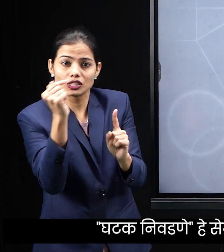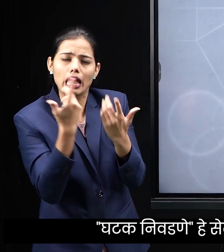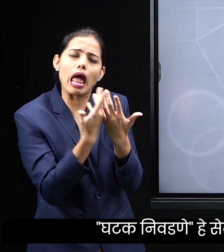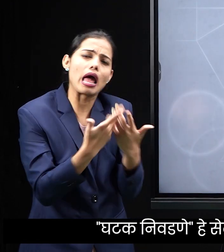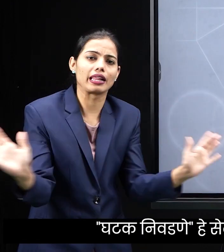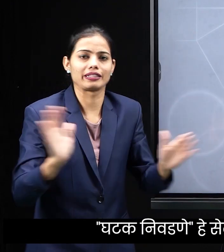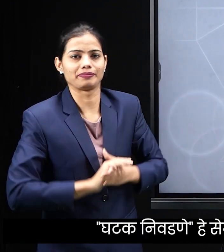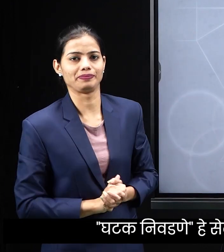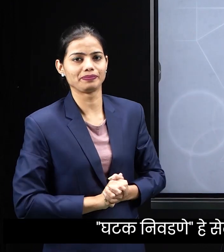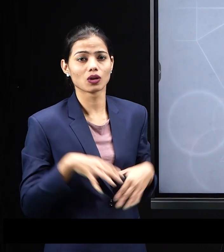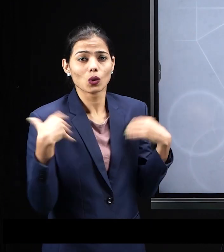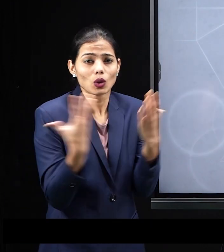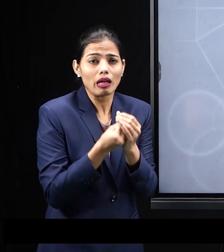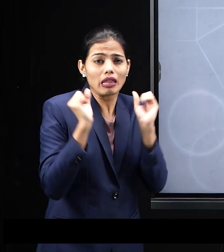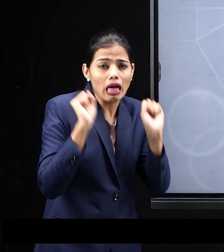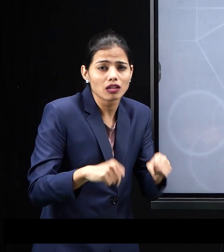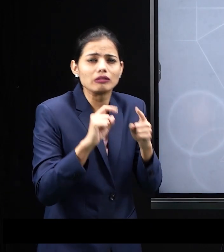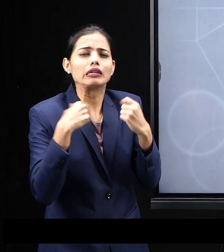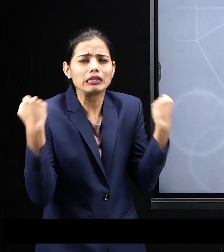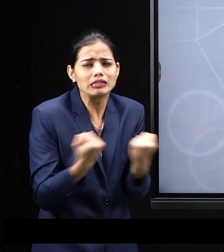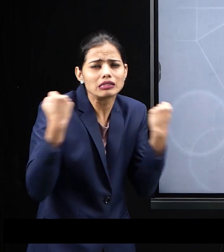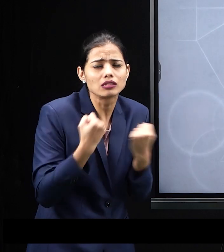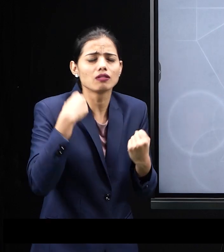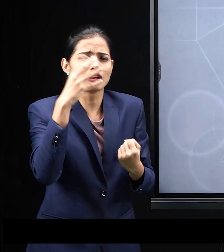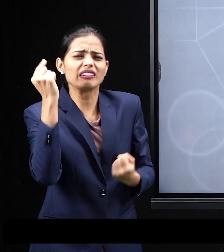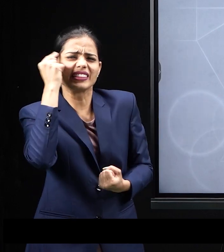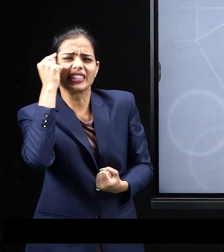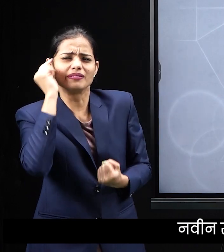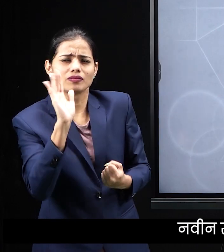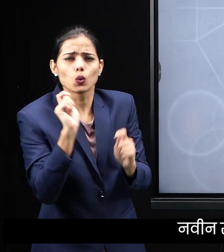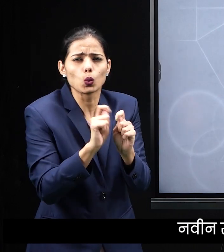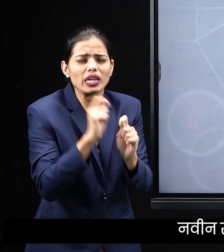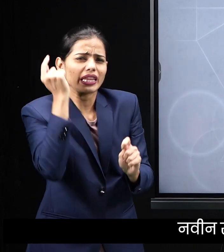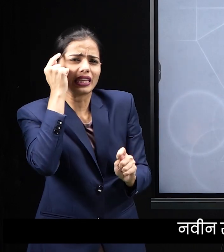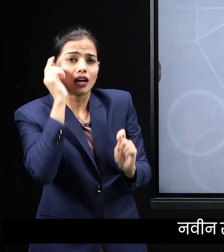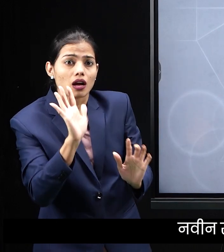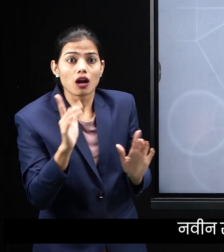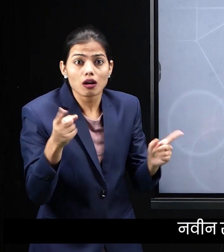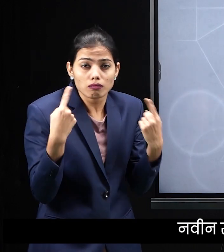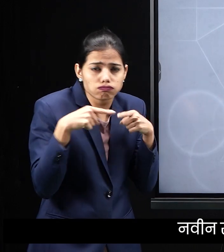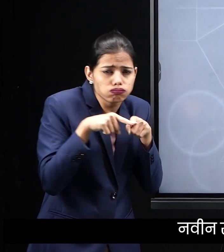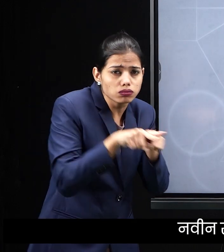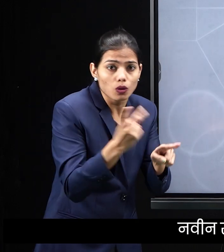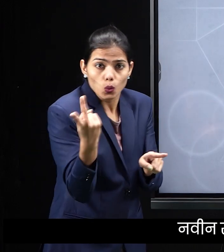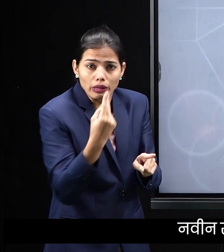पण जसे आपण जोडणे, वजाबाकी करणे ई प्रमाणे नवीन संच